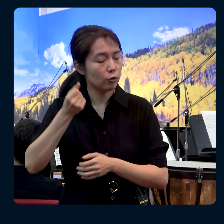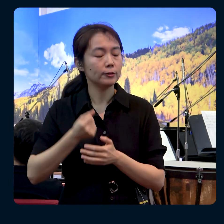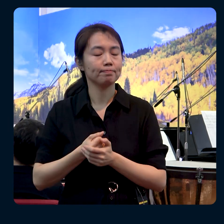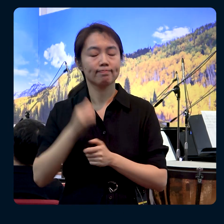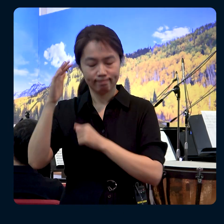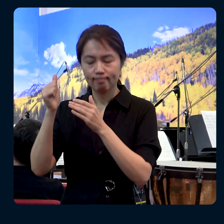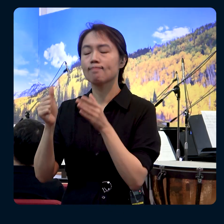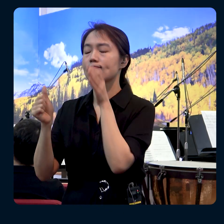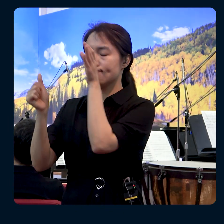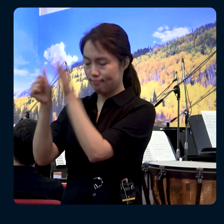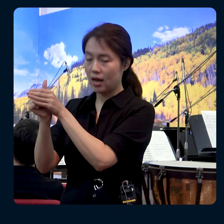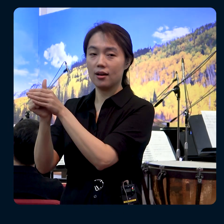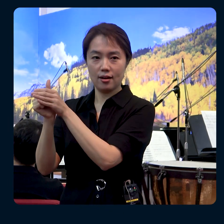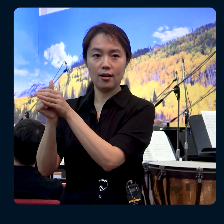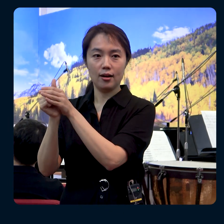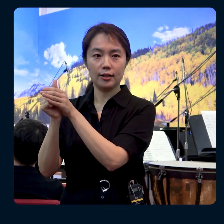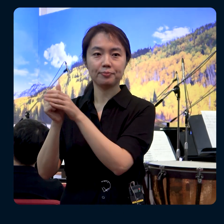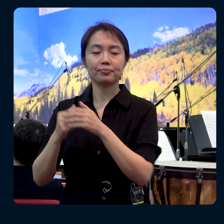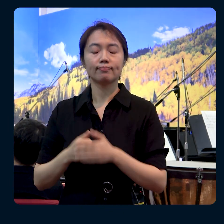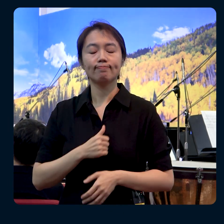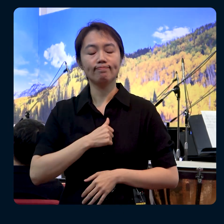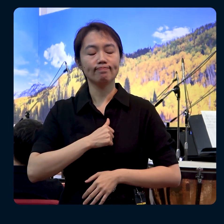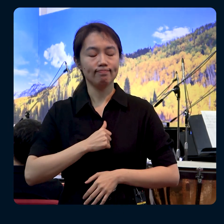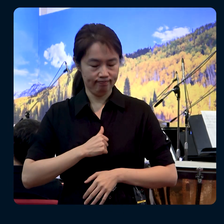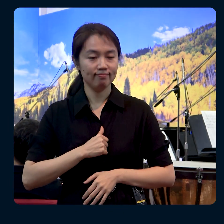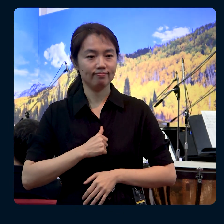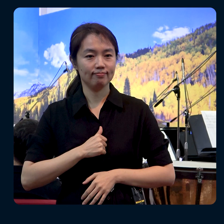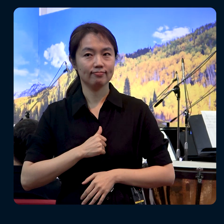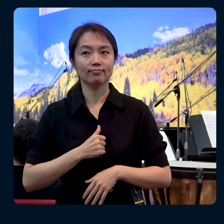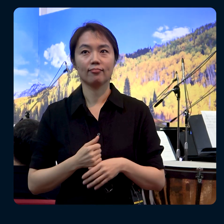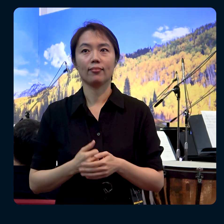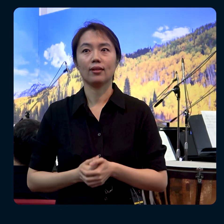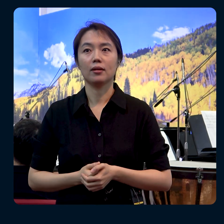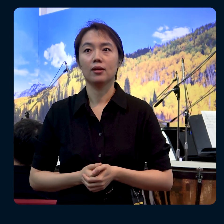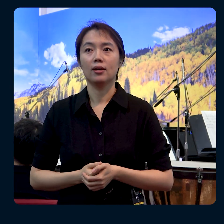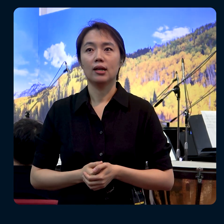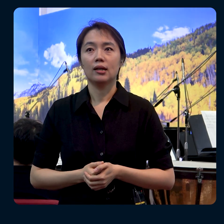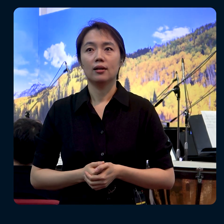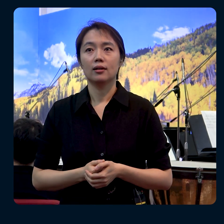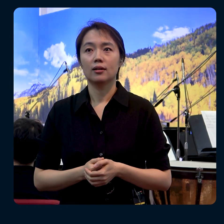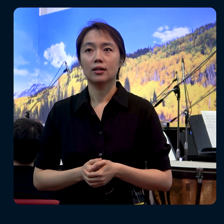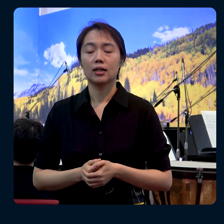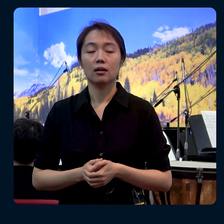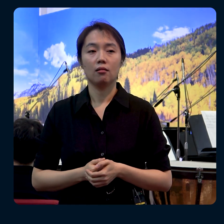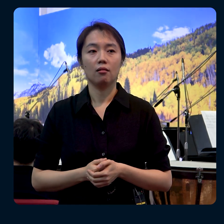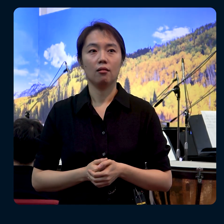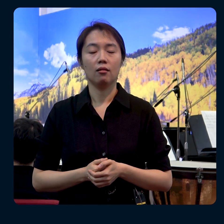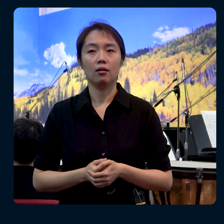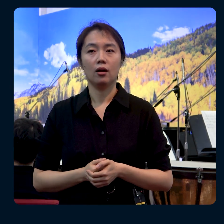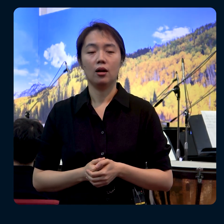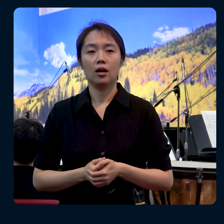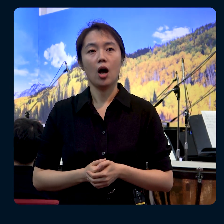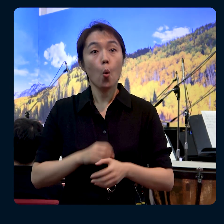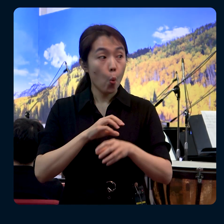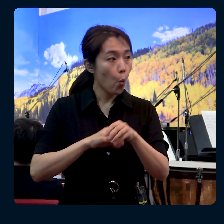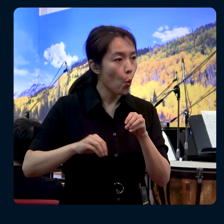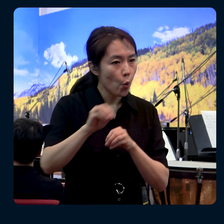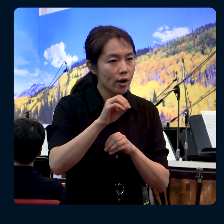맡겨드리면서, 그러면서 이삭은 견뎌냅니다. 그러면서 잔치까지 열고,